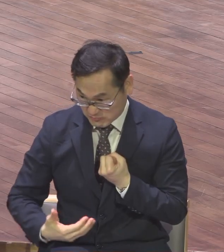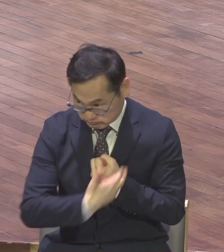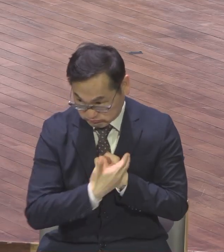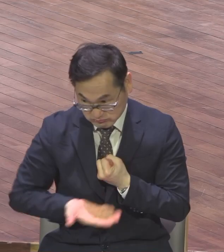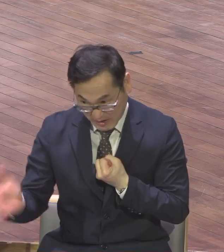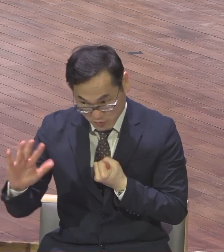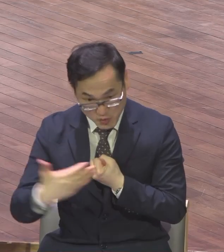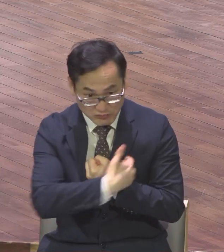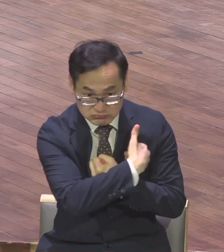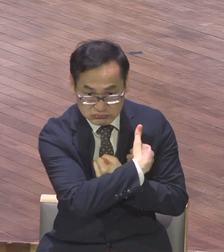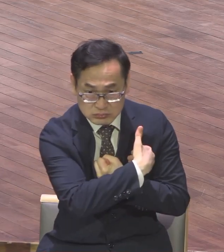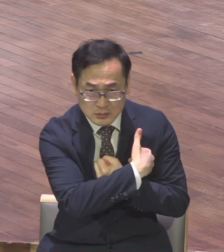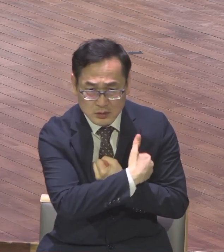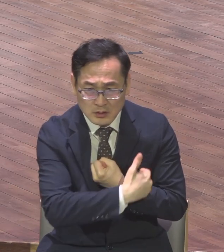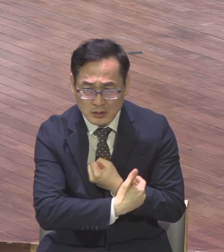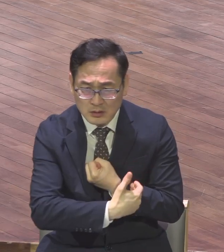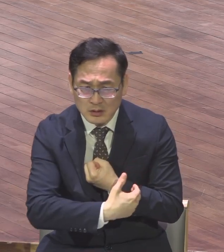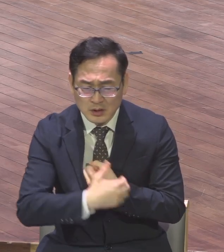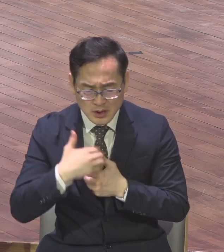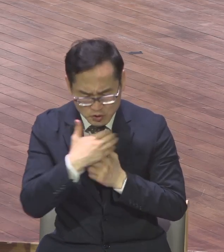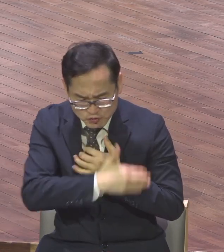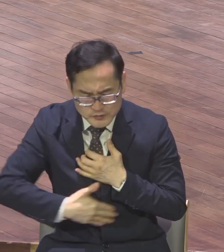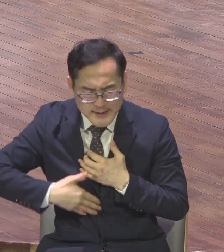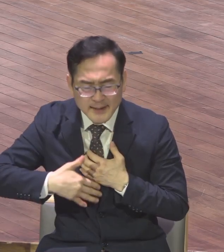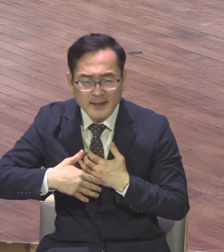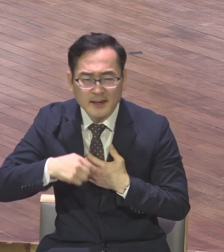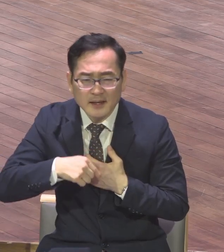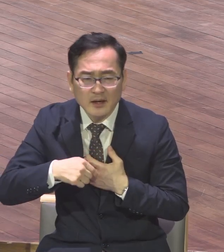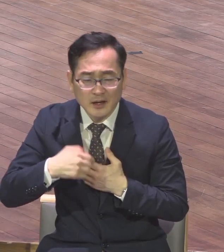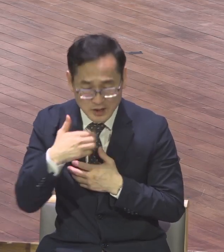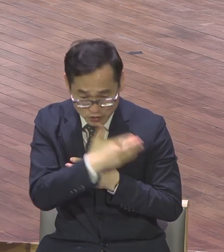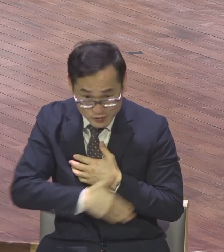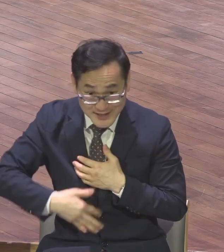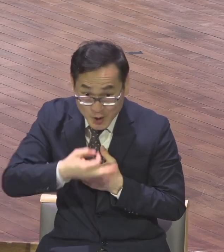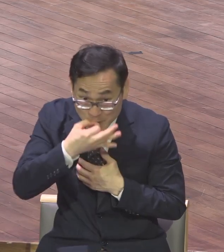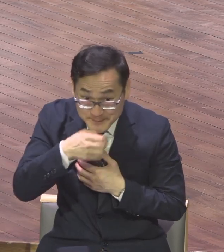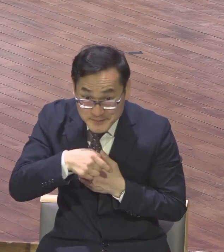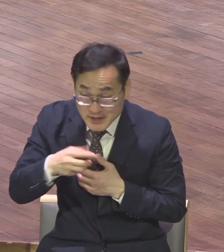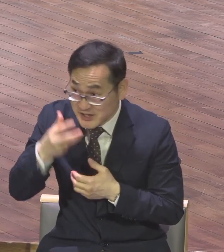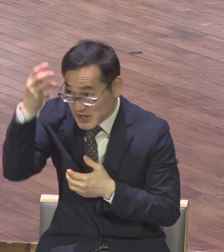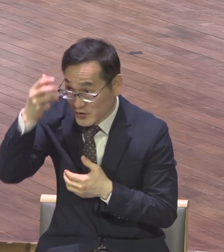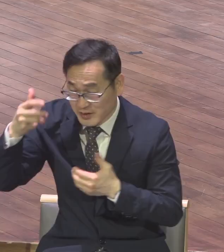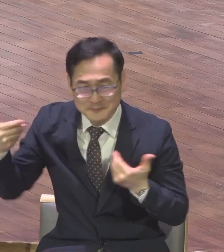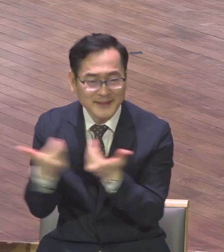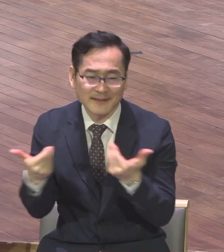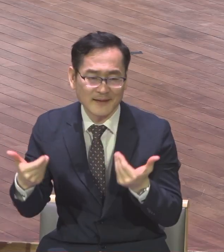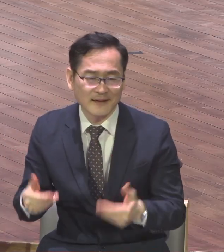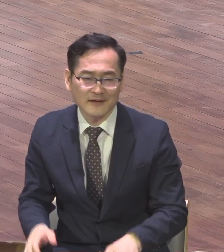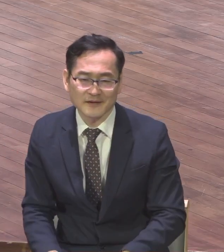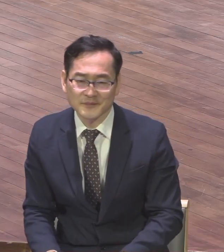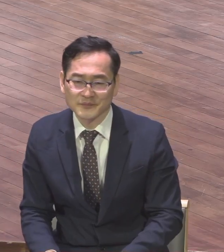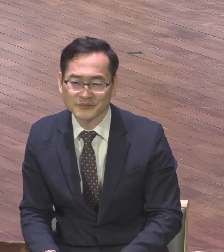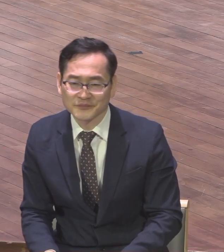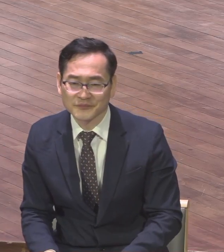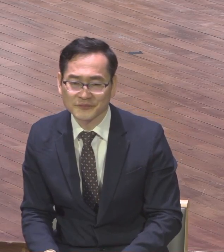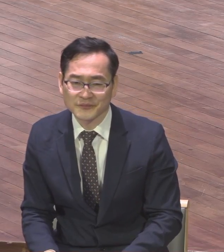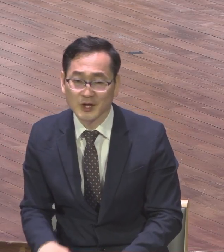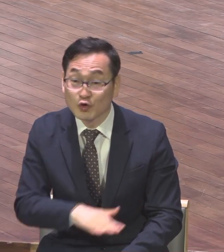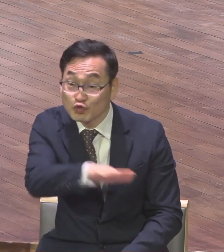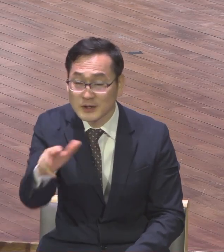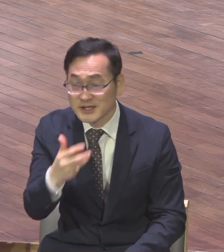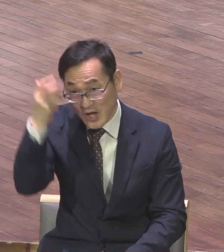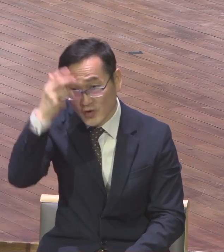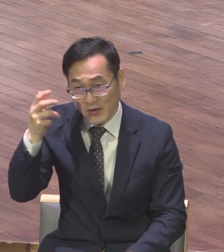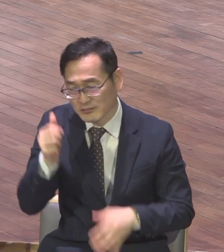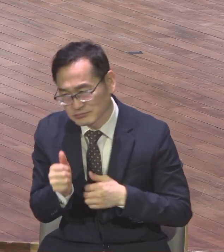태어났습니다. 육체의 소욕은 성령을 거스리고 그랬어요. 우리 어떤 소욕가 있느냐? 성령의